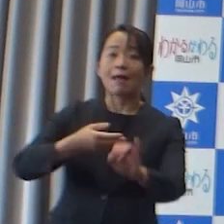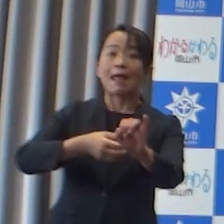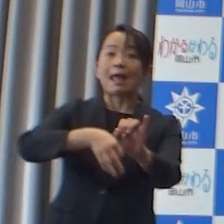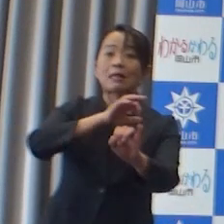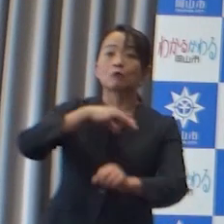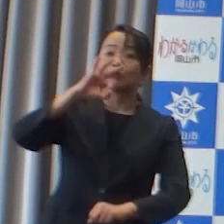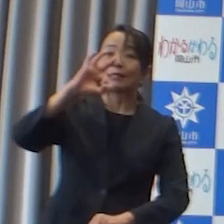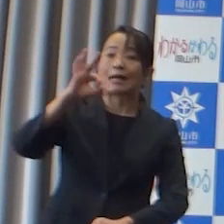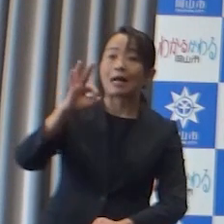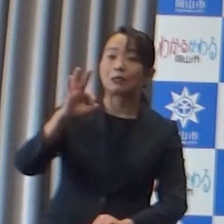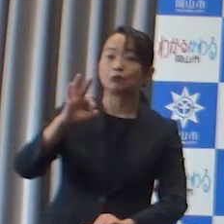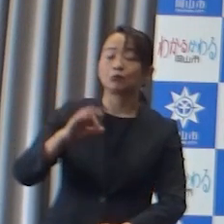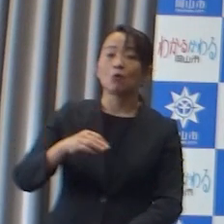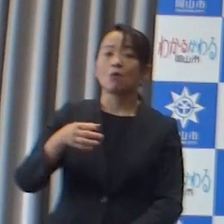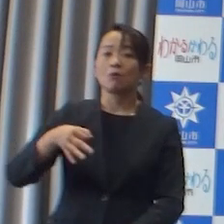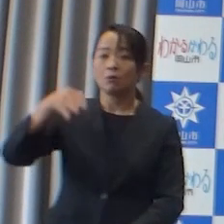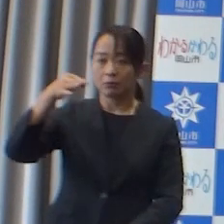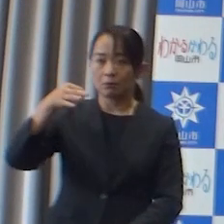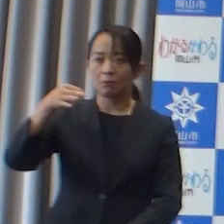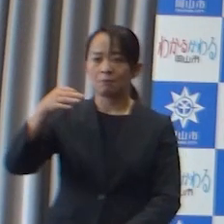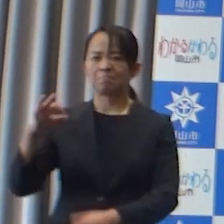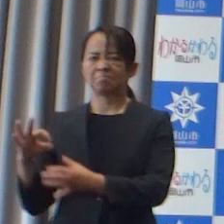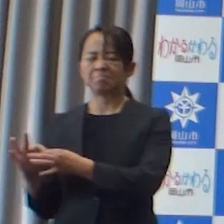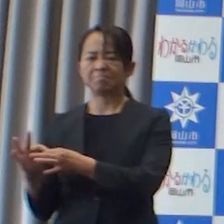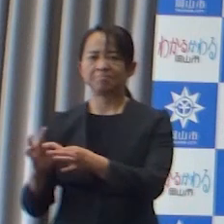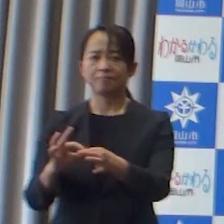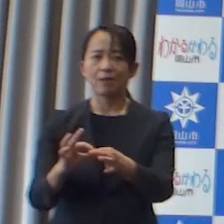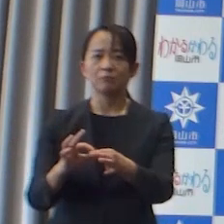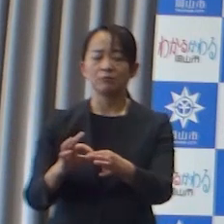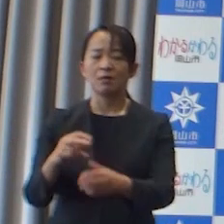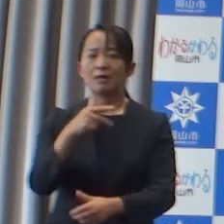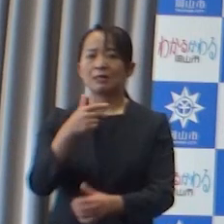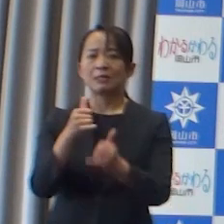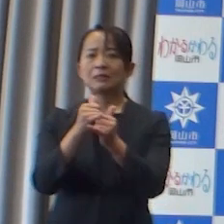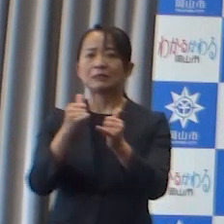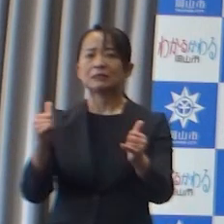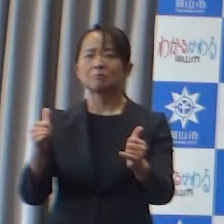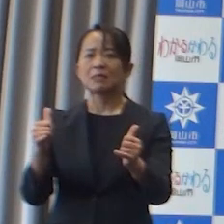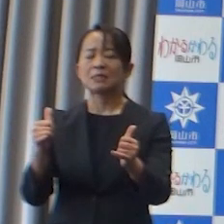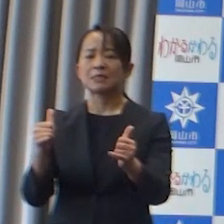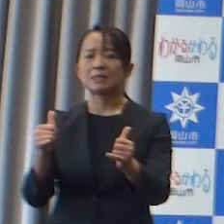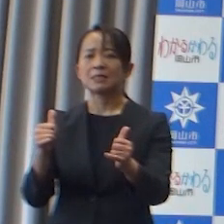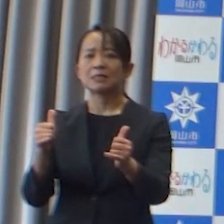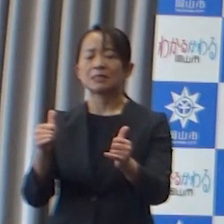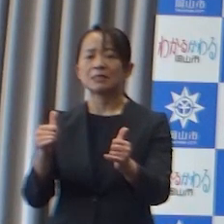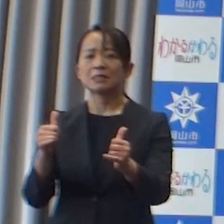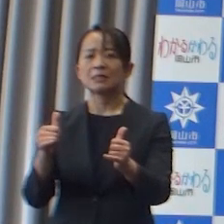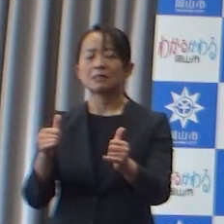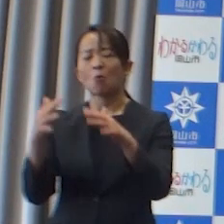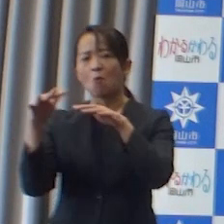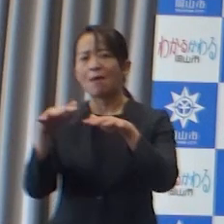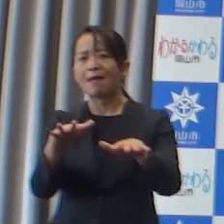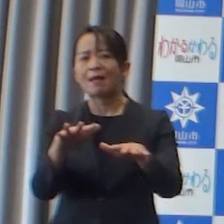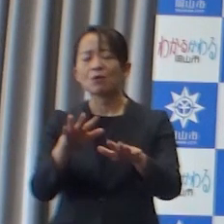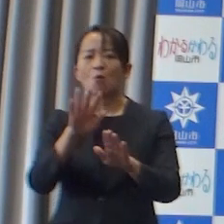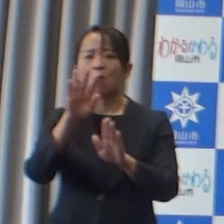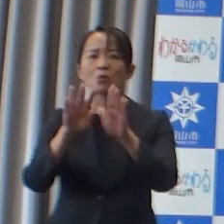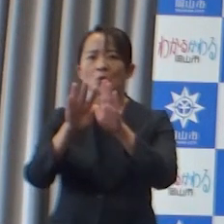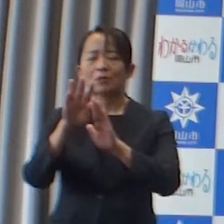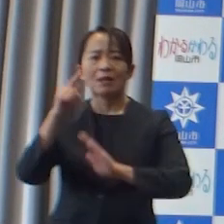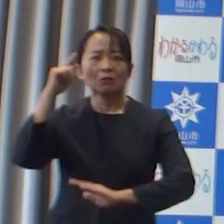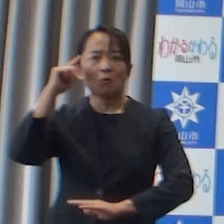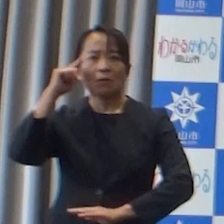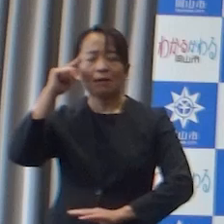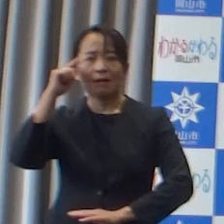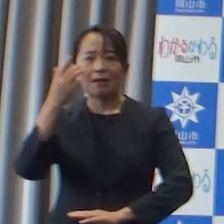が、だいぶ長引いている中で、改めてその市民に与えている影響というのはどのぐらいあるのかというのをちょっとお考えで聞か